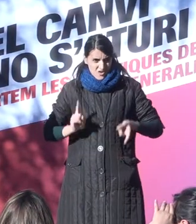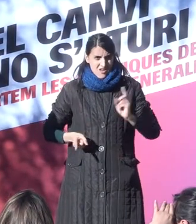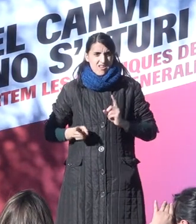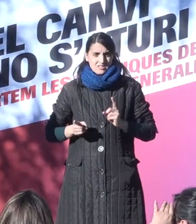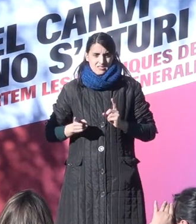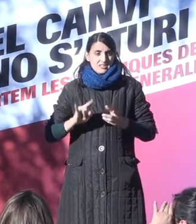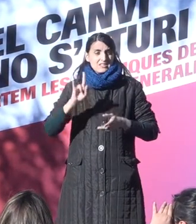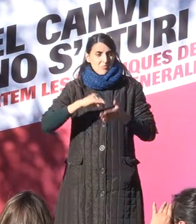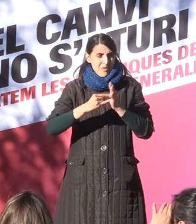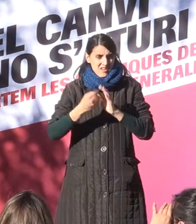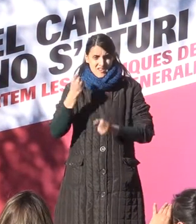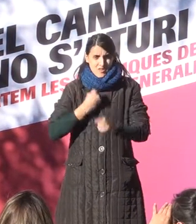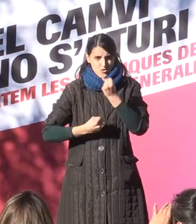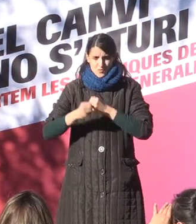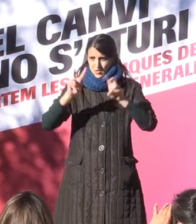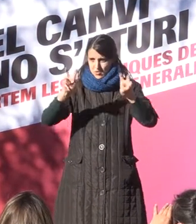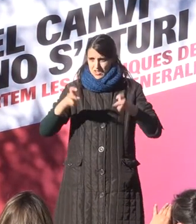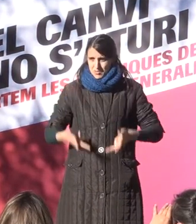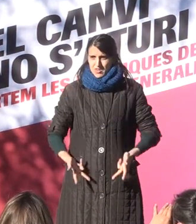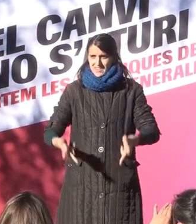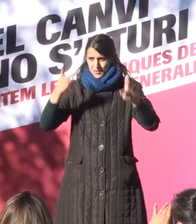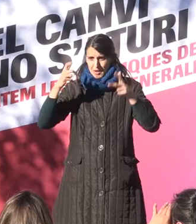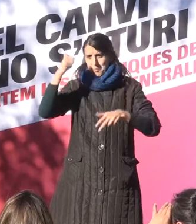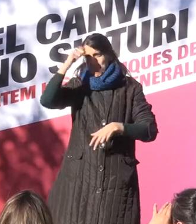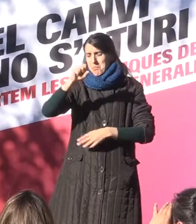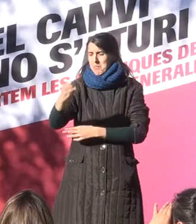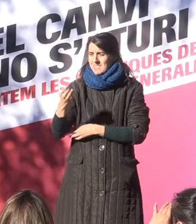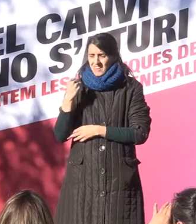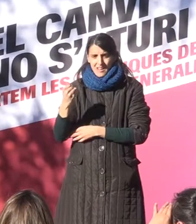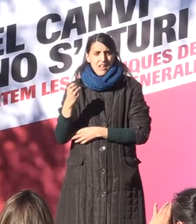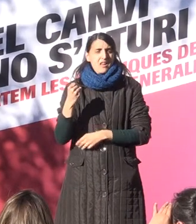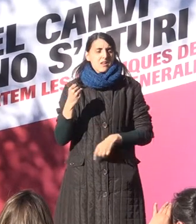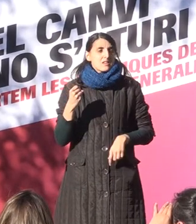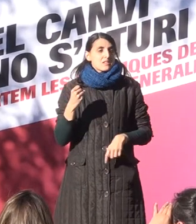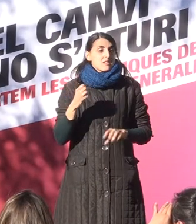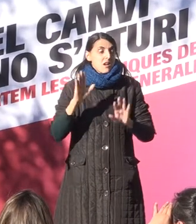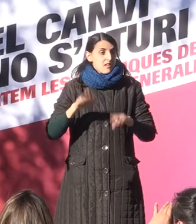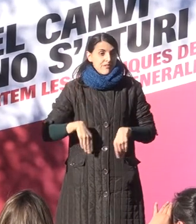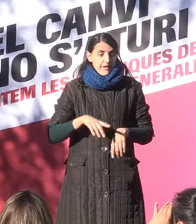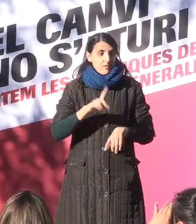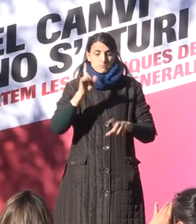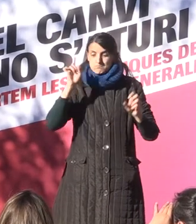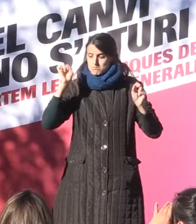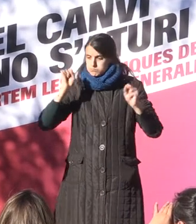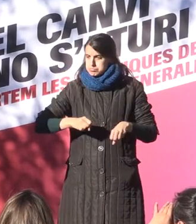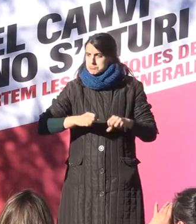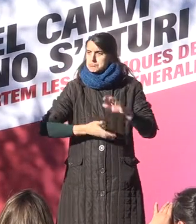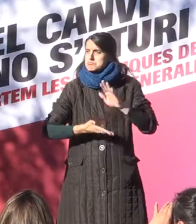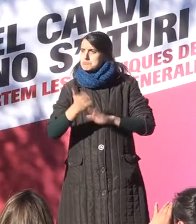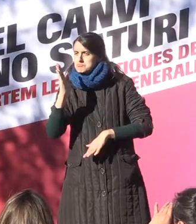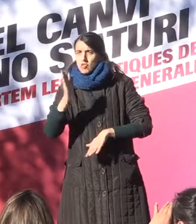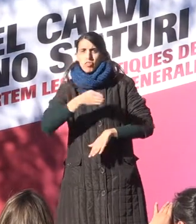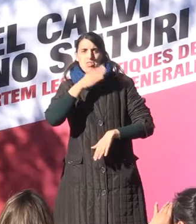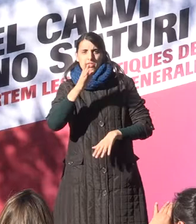económico capitalista y neoliberal patriarcal que nos hace muchas veces no poder elegir el lugar en el cual queremos